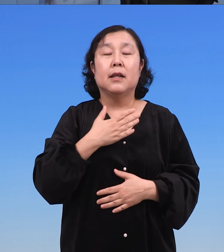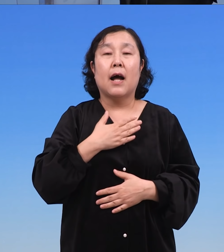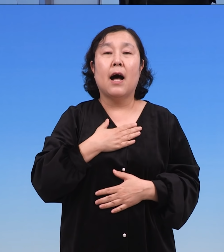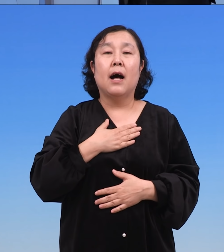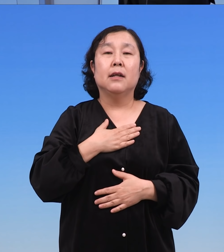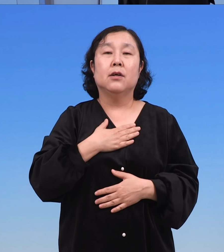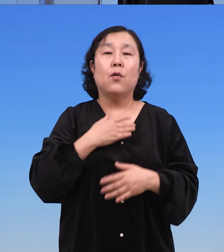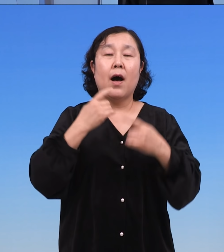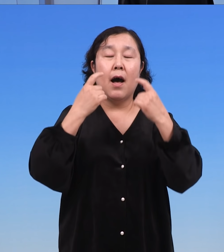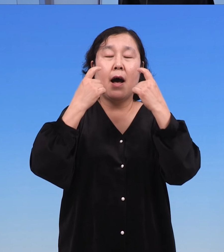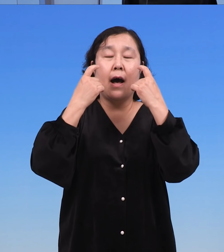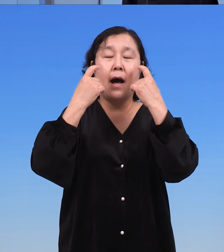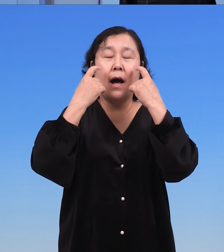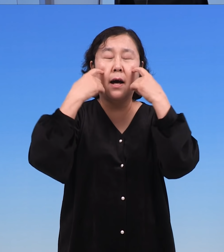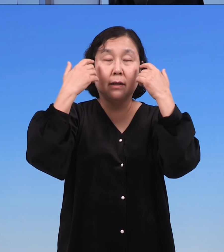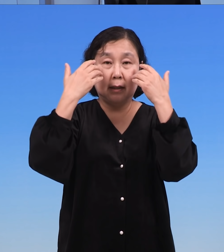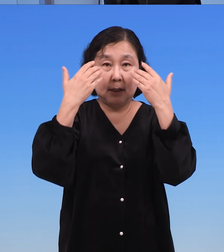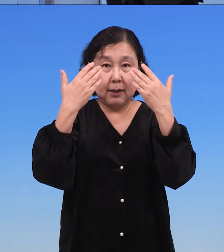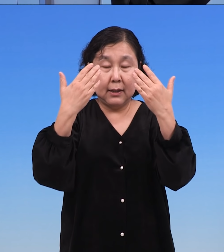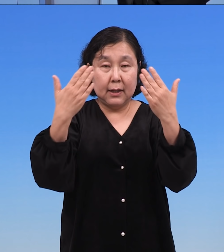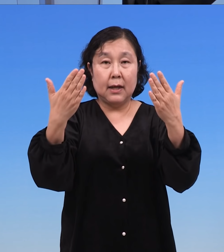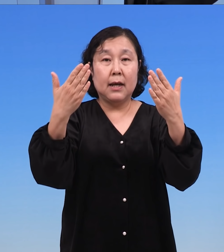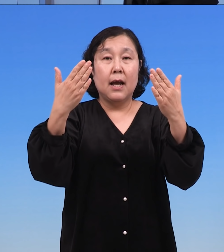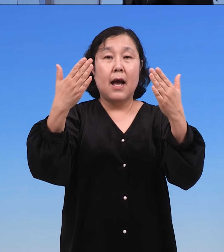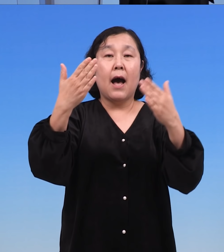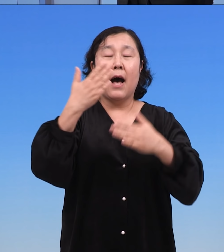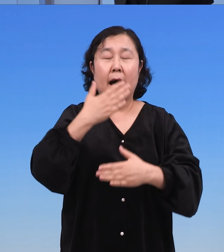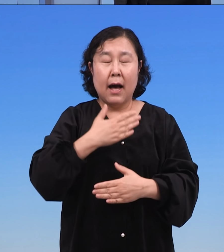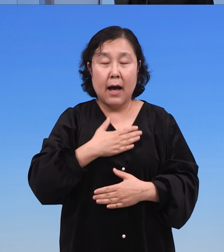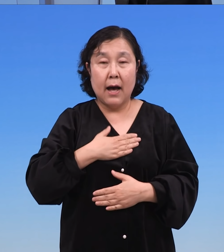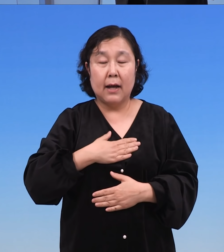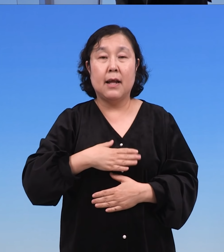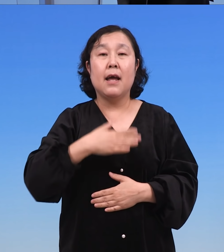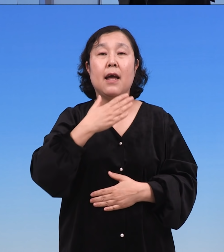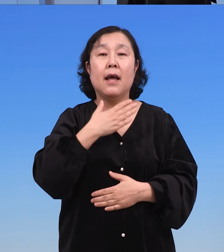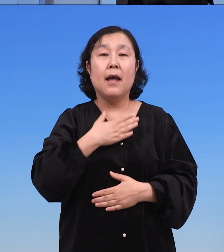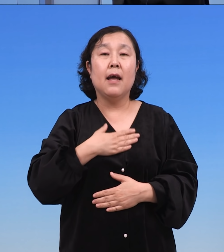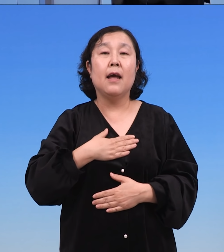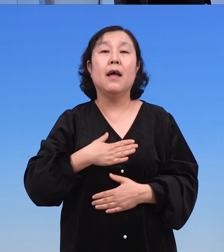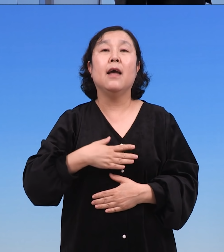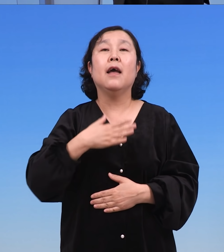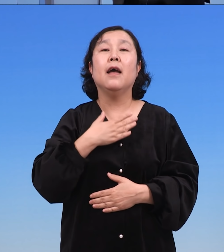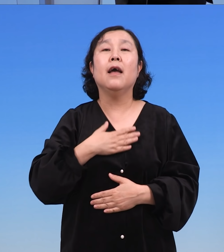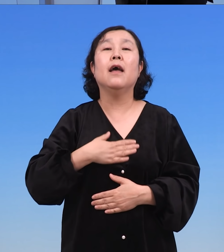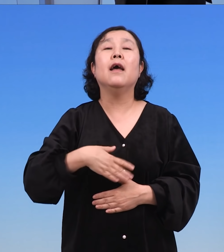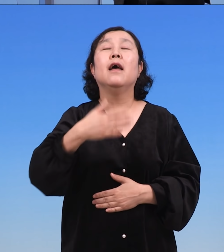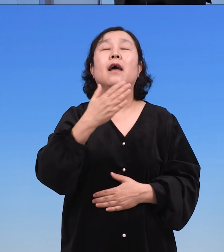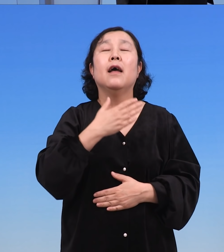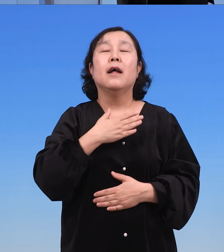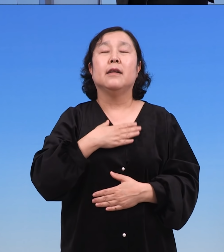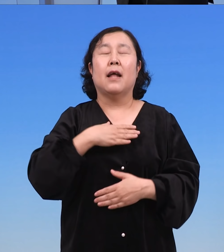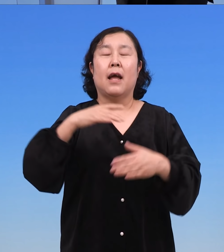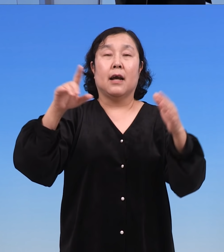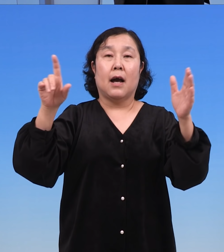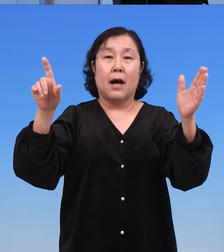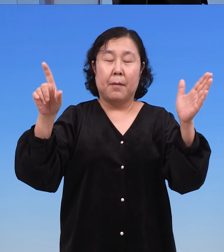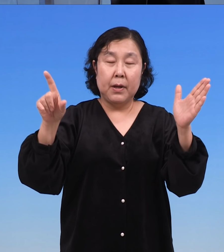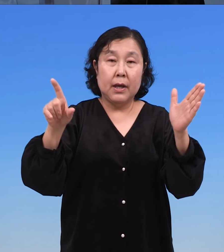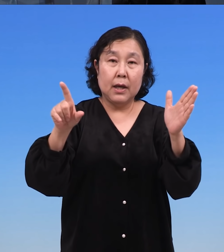나는 확실히 아네. 우리 마지막으로 한 번 더 전심을 다하여 고백합니다. 내가 믿고